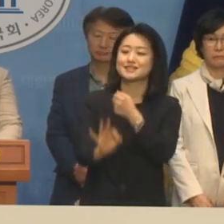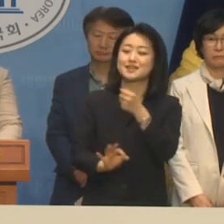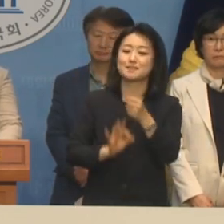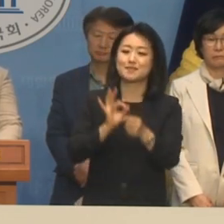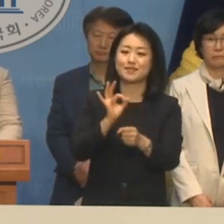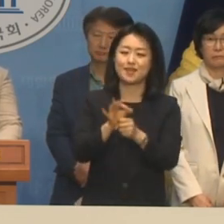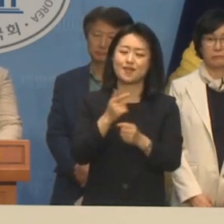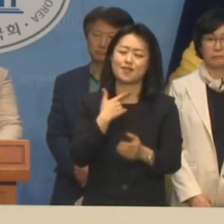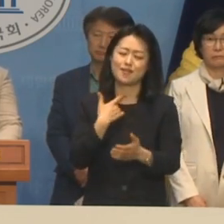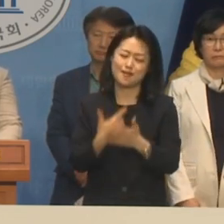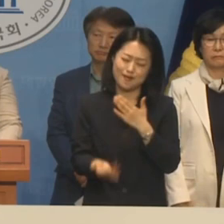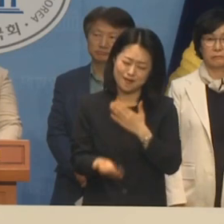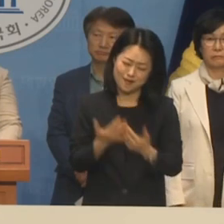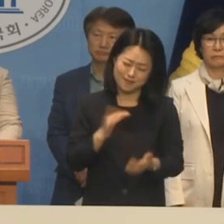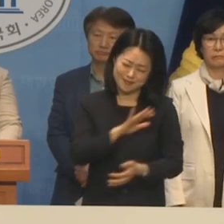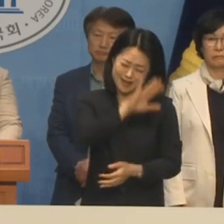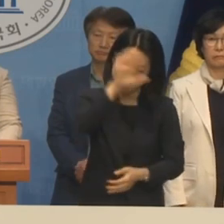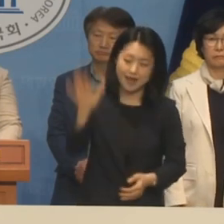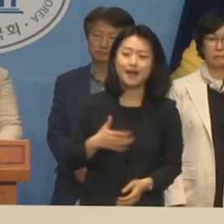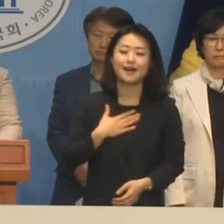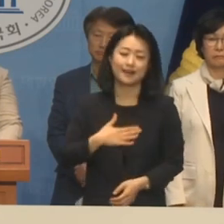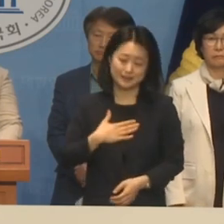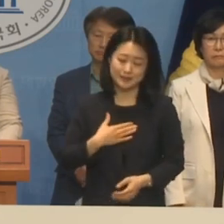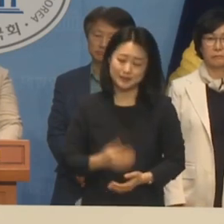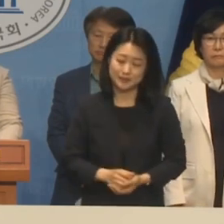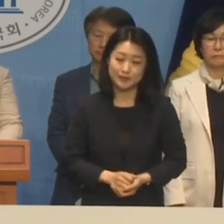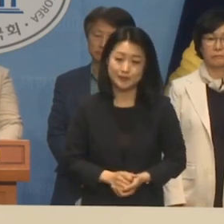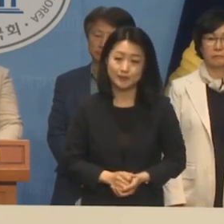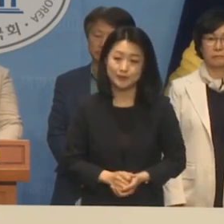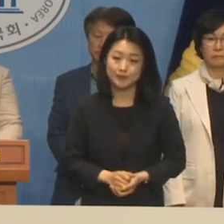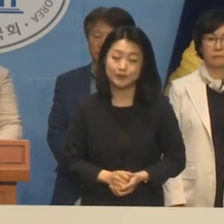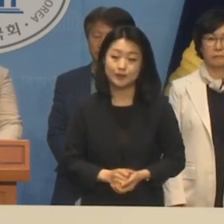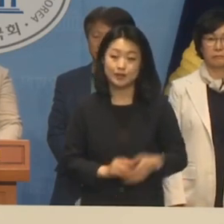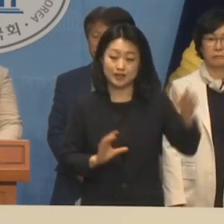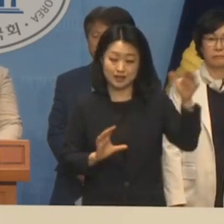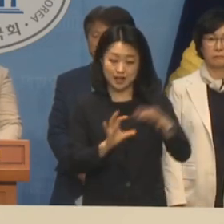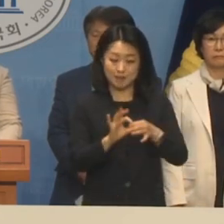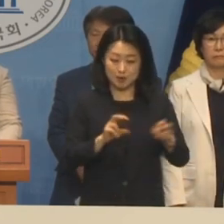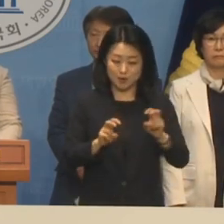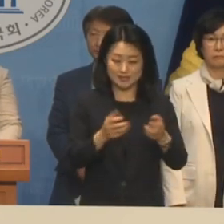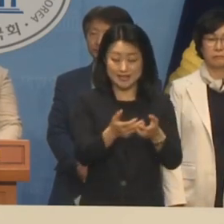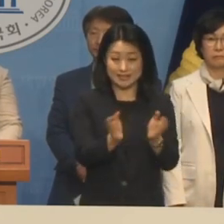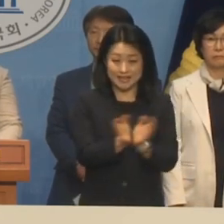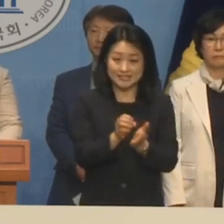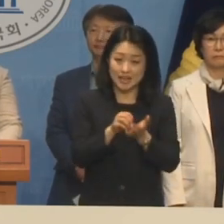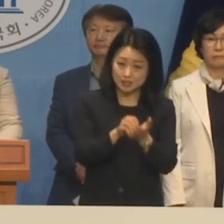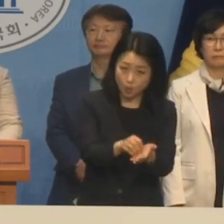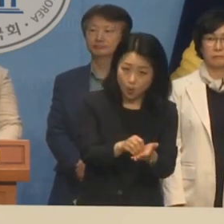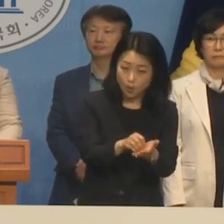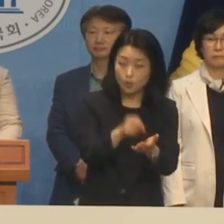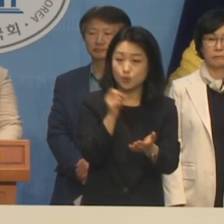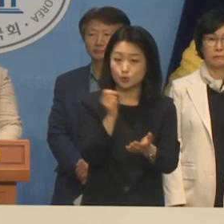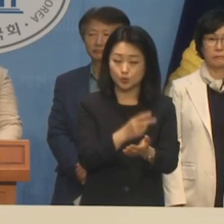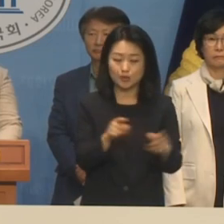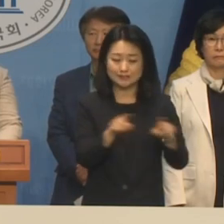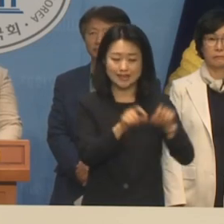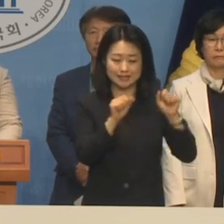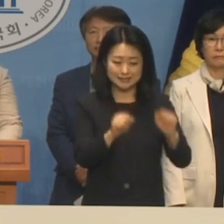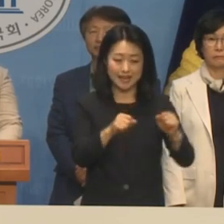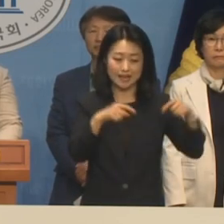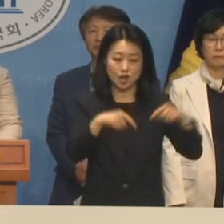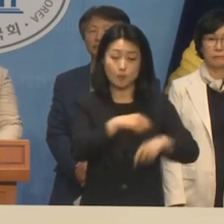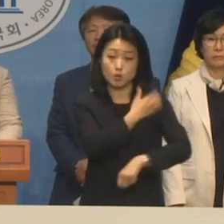세월이 적나라하게 보여주고 있는 것이다. 가맹점주 단체 등록제와